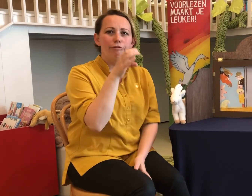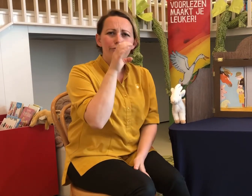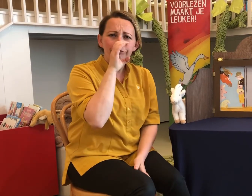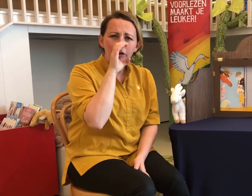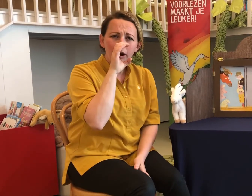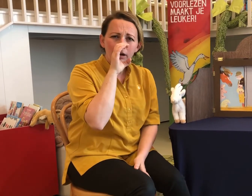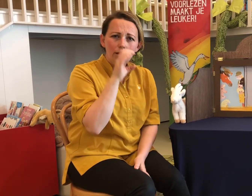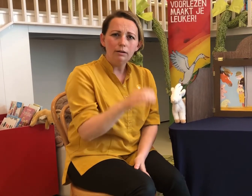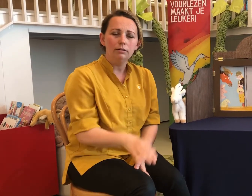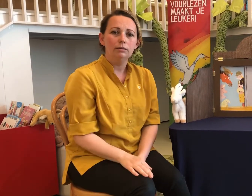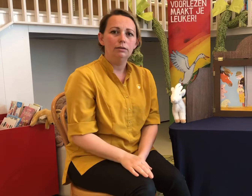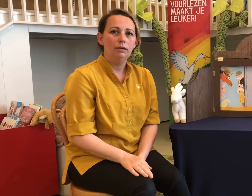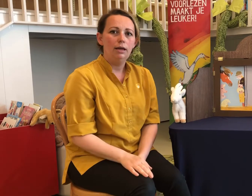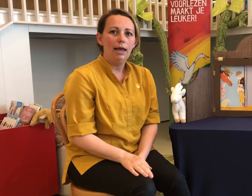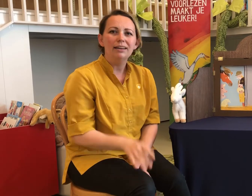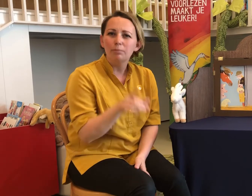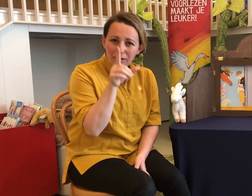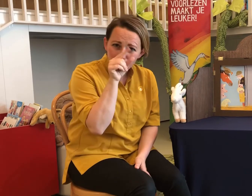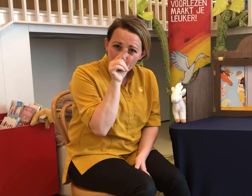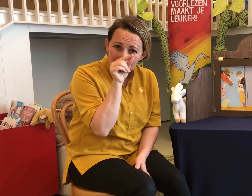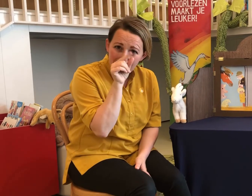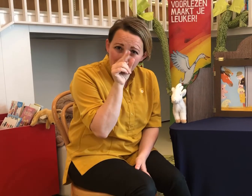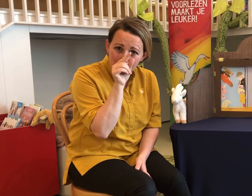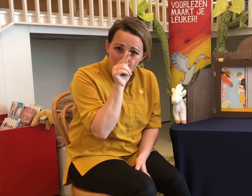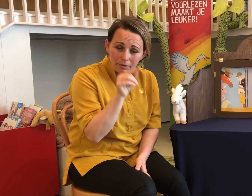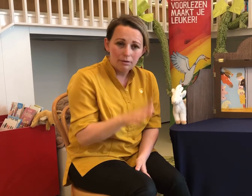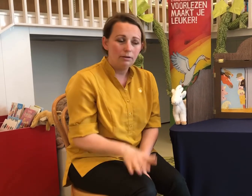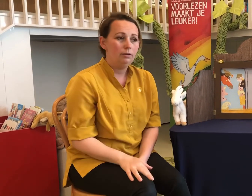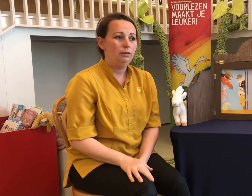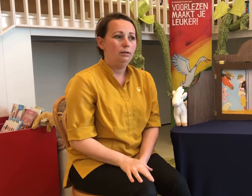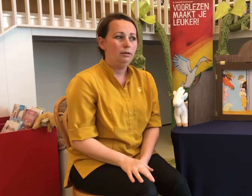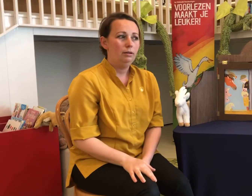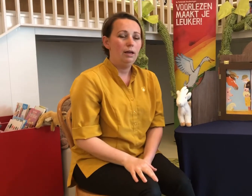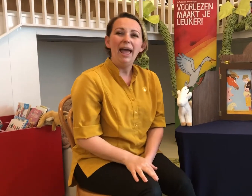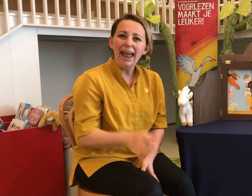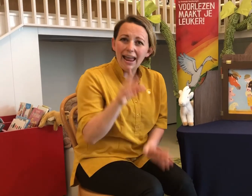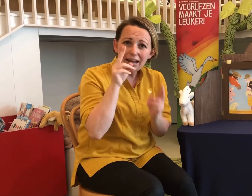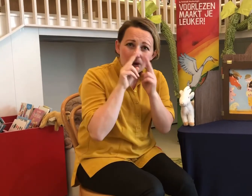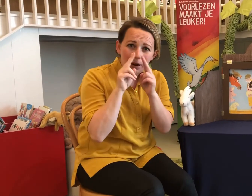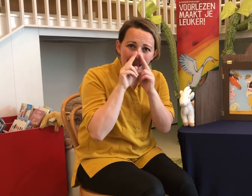varken. En het gebaar voor kip. En konijn.